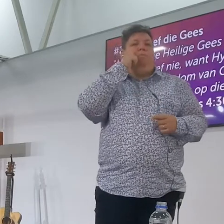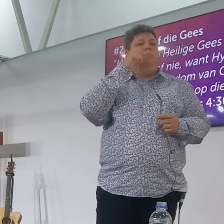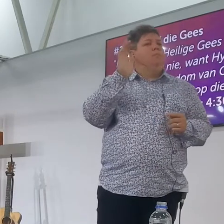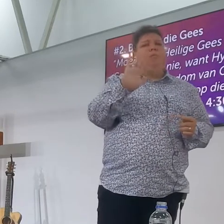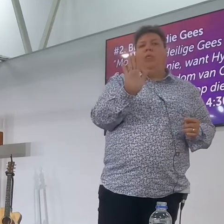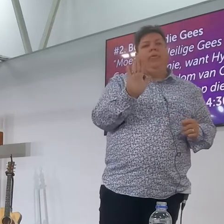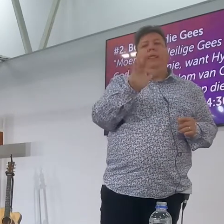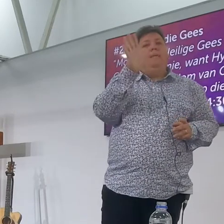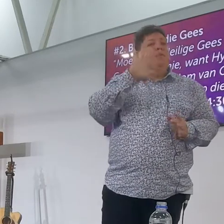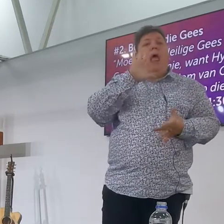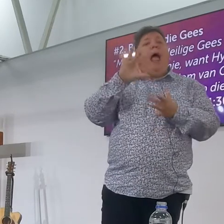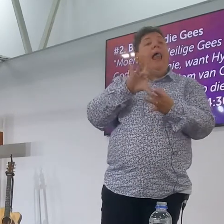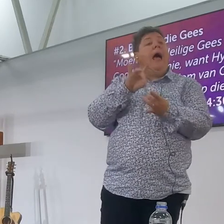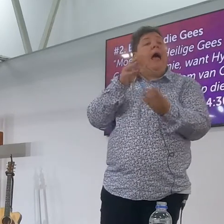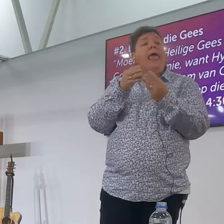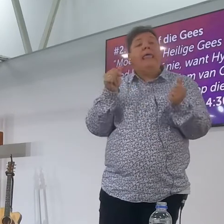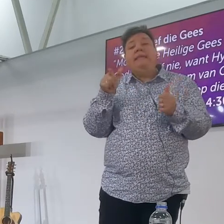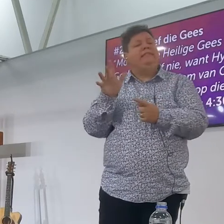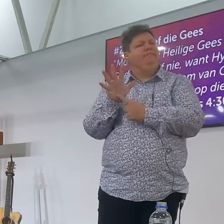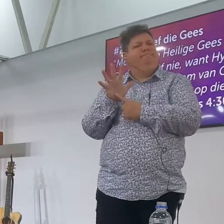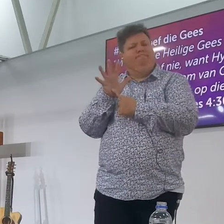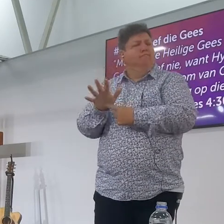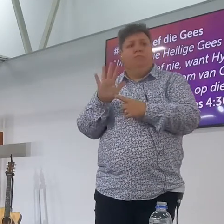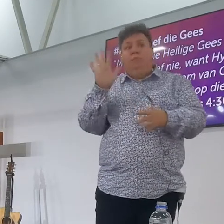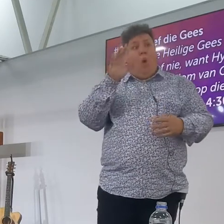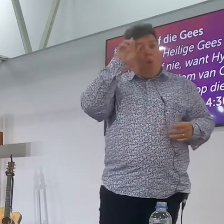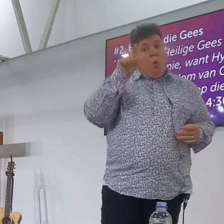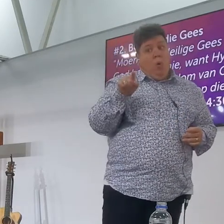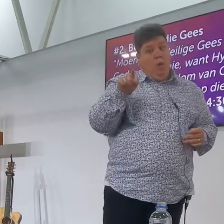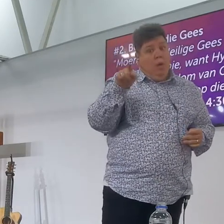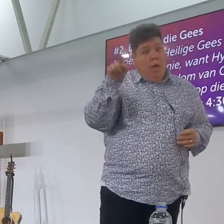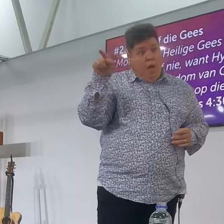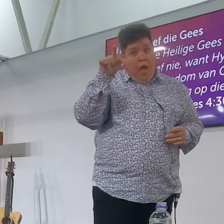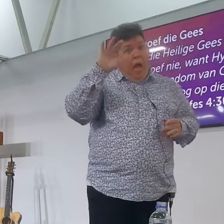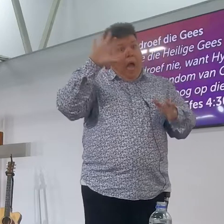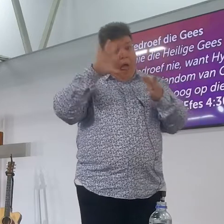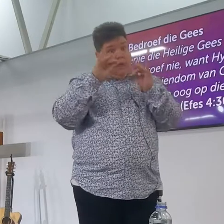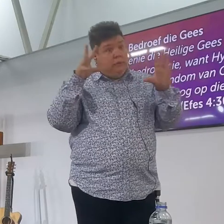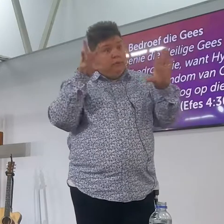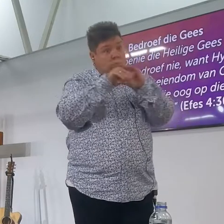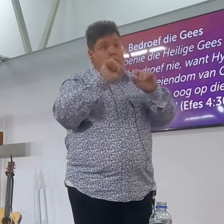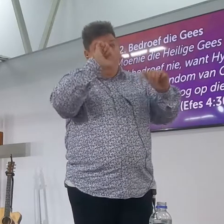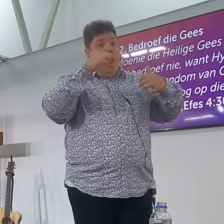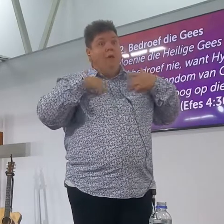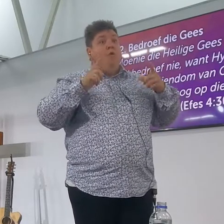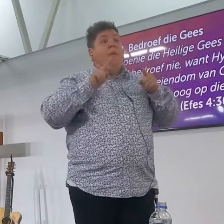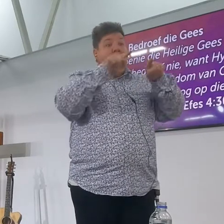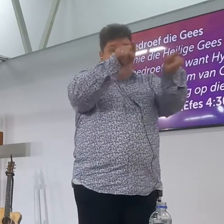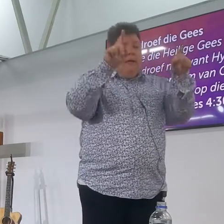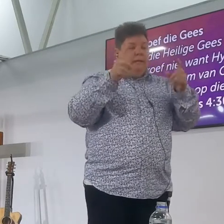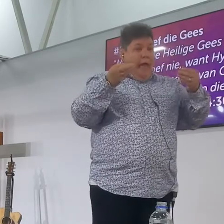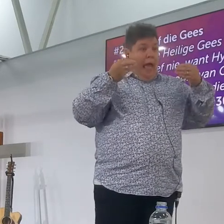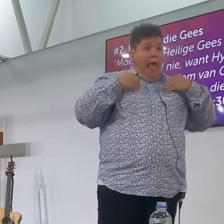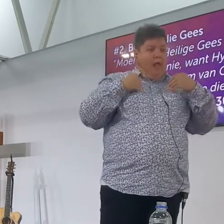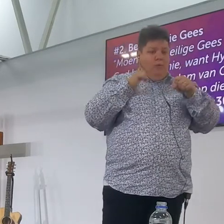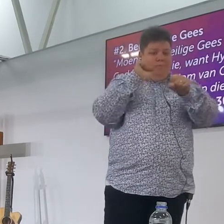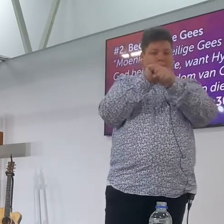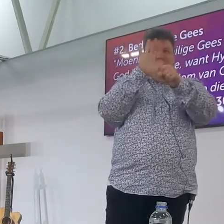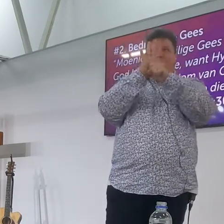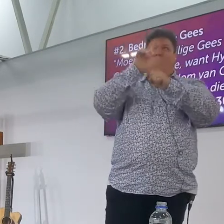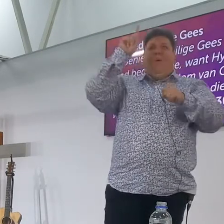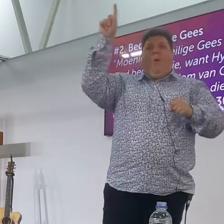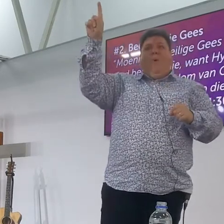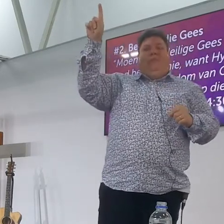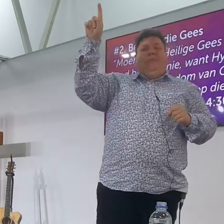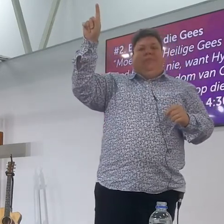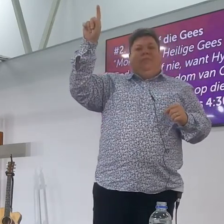bedroef nie, want hy het julle as eiendom van God beseël met die oog op verlossingsdag." Nou hier is 'n groot waarskuwing. Hy sê: "Moenie die Heilige Gees bedroef nie,